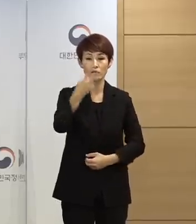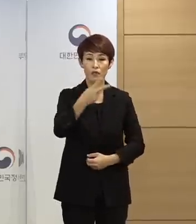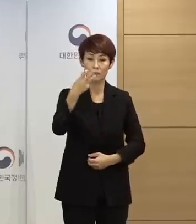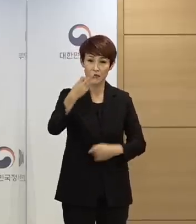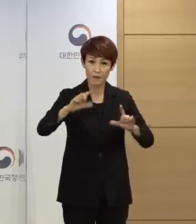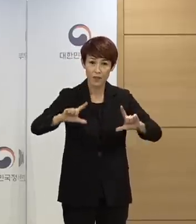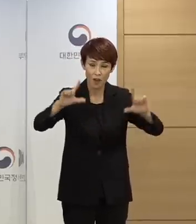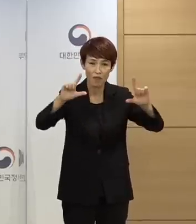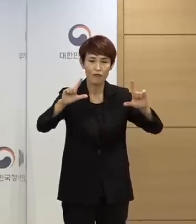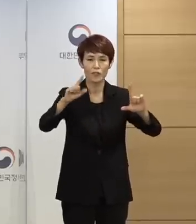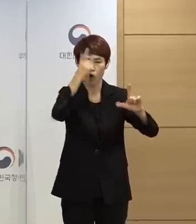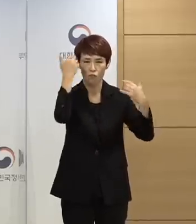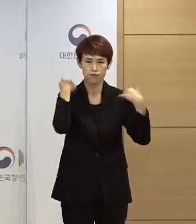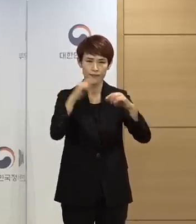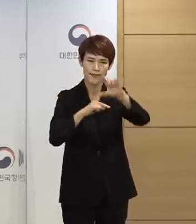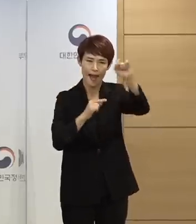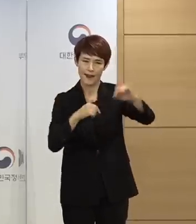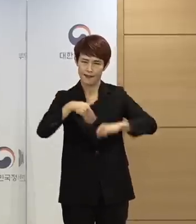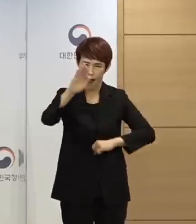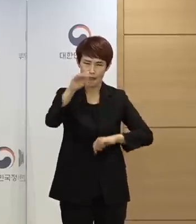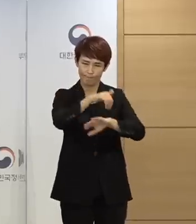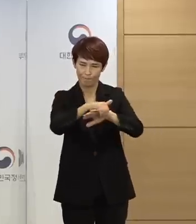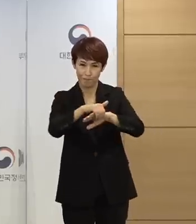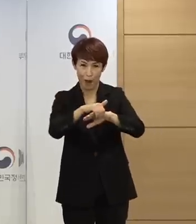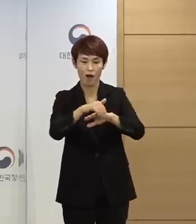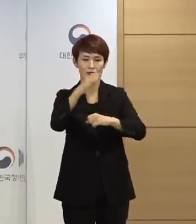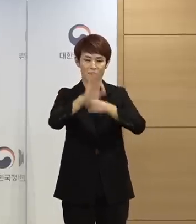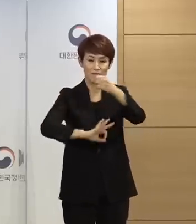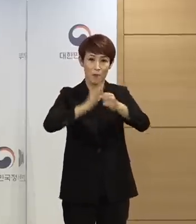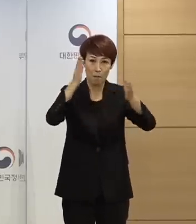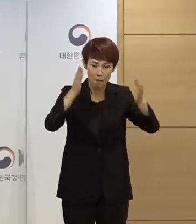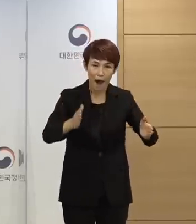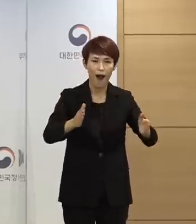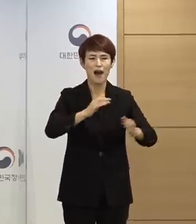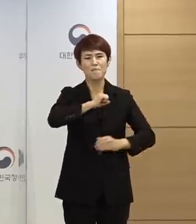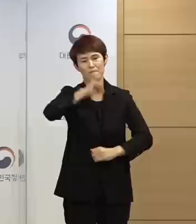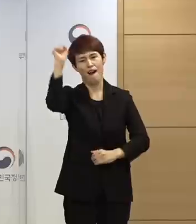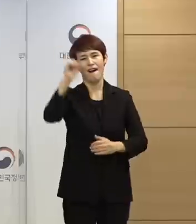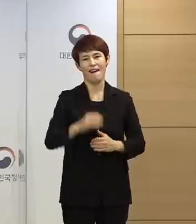2013년 정부가 달 탐사 계획을 수립한 지 약 10년 만의 일입니다.